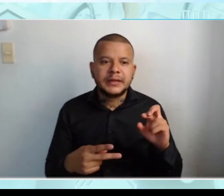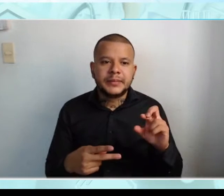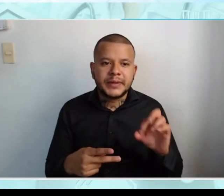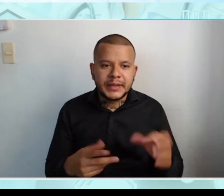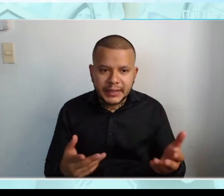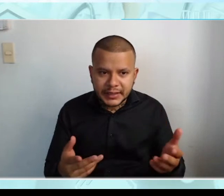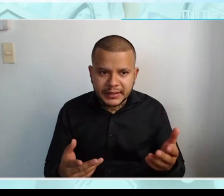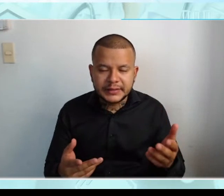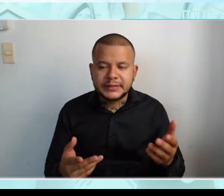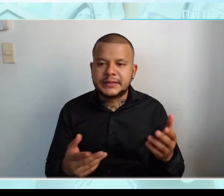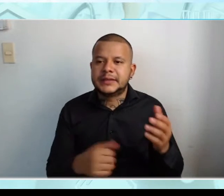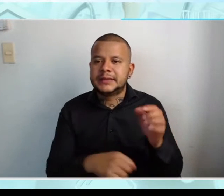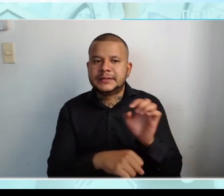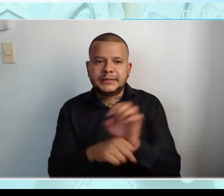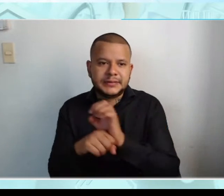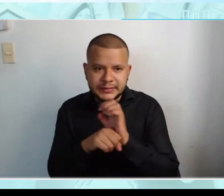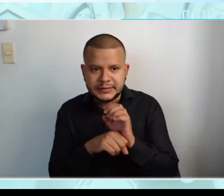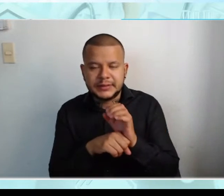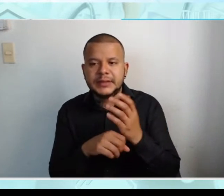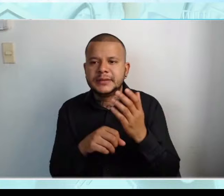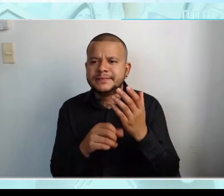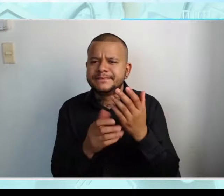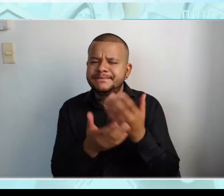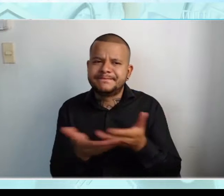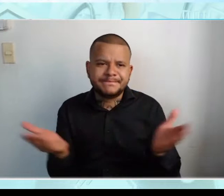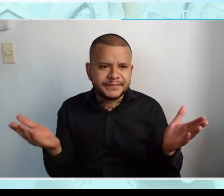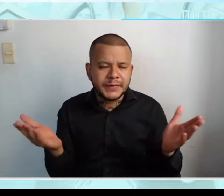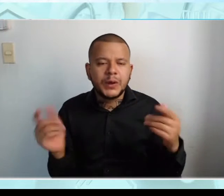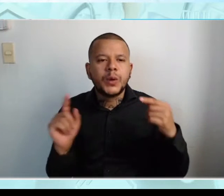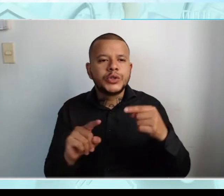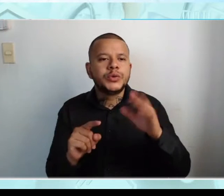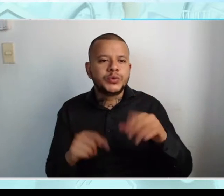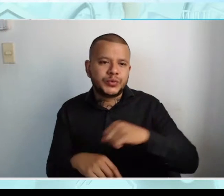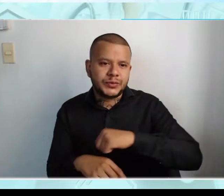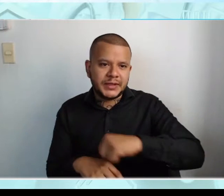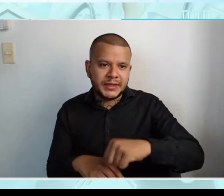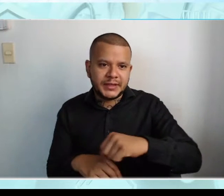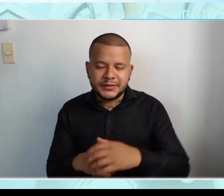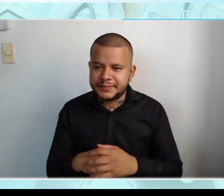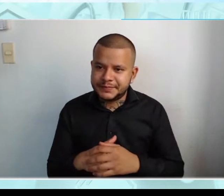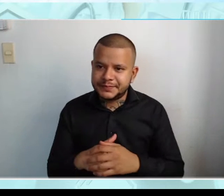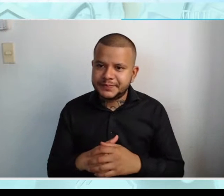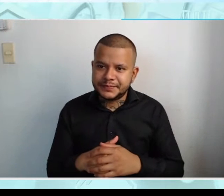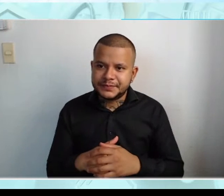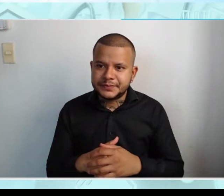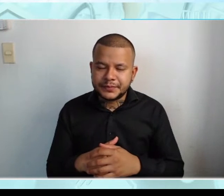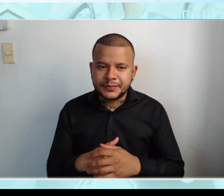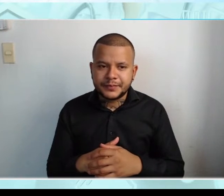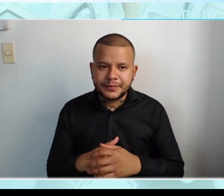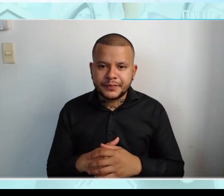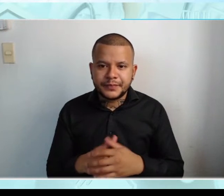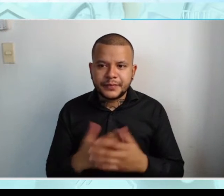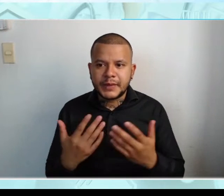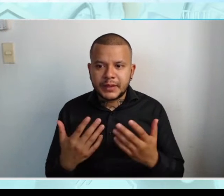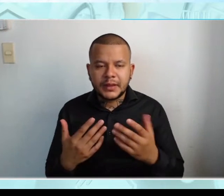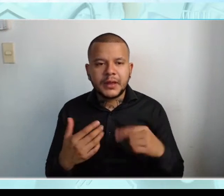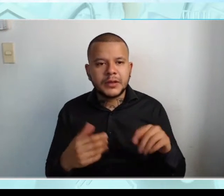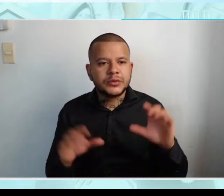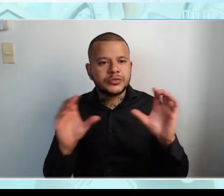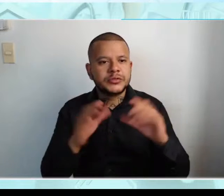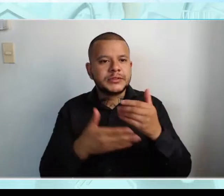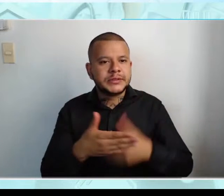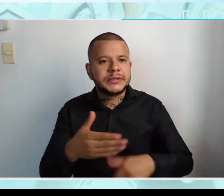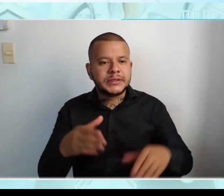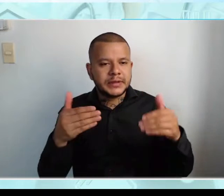los entes territoriales, todo lo que se está haciendo por garantizar este derecho, ¿cierto? A la data, a tener la